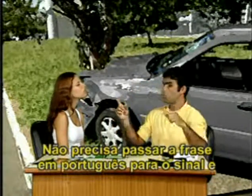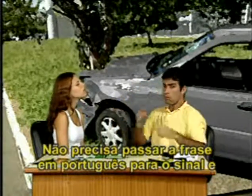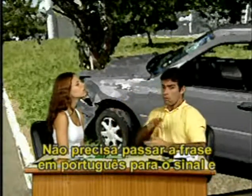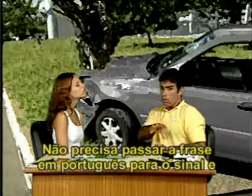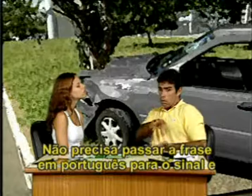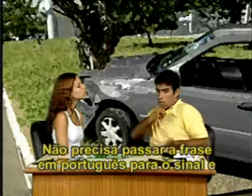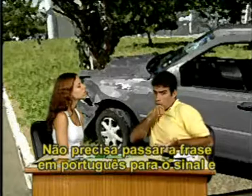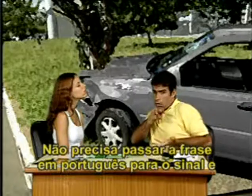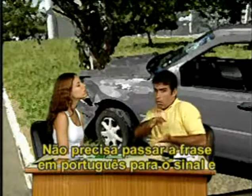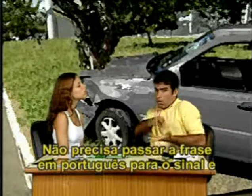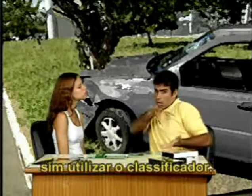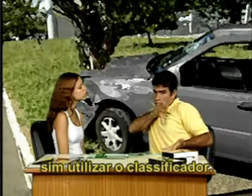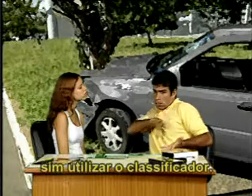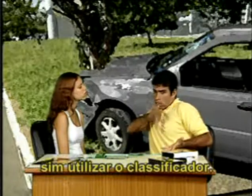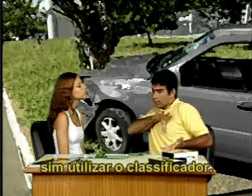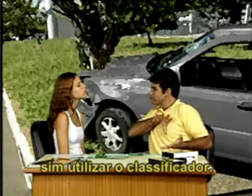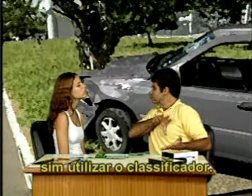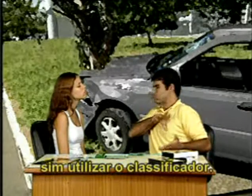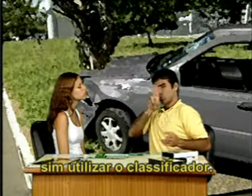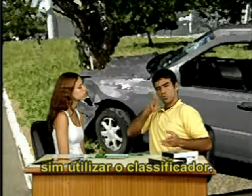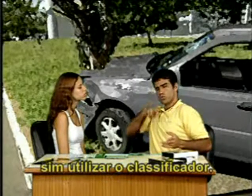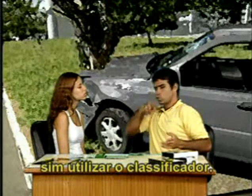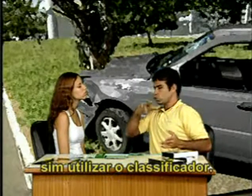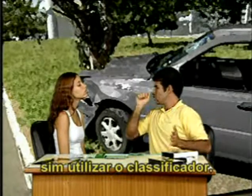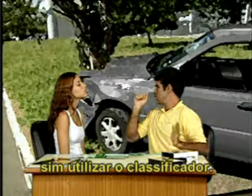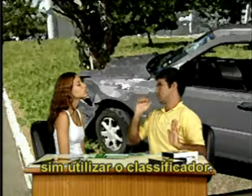em português para o sinal e sim utilizar o classificador.